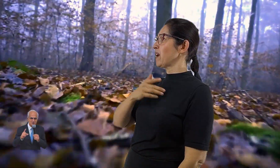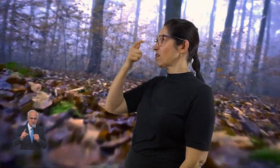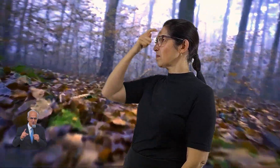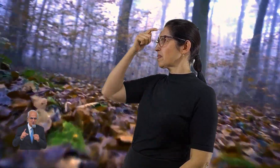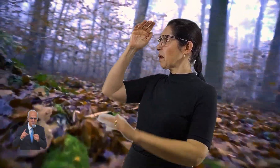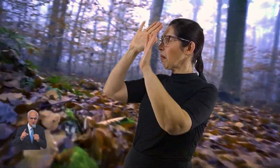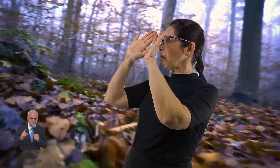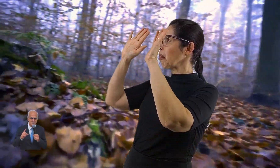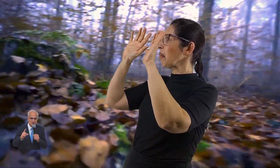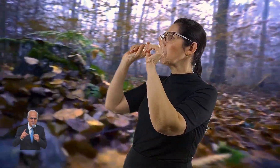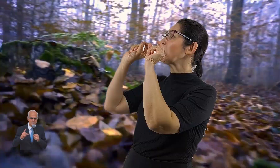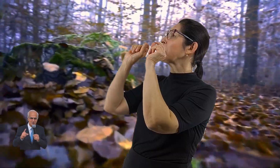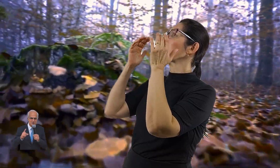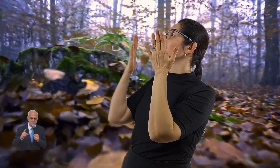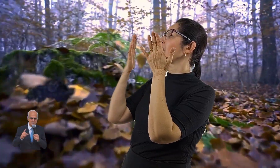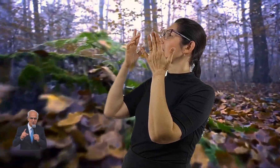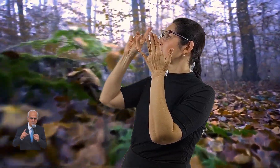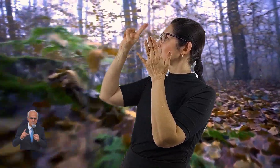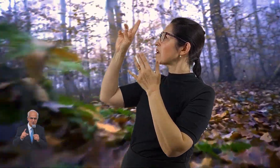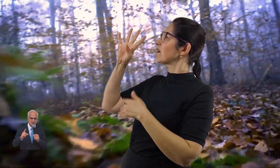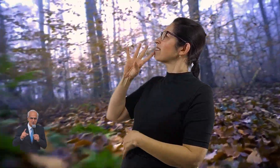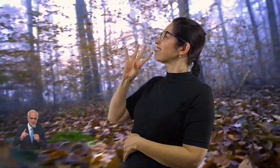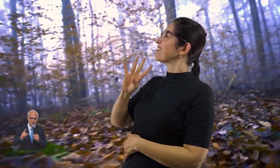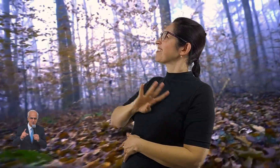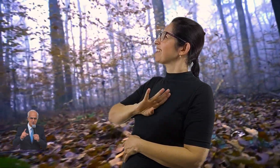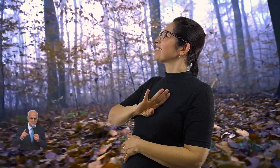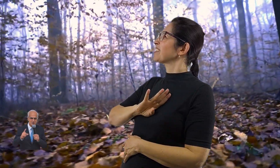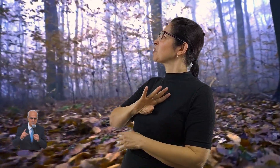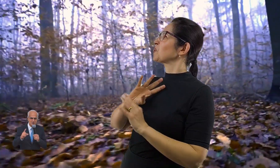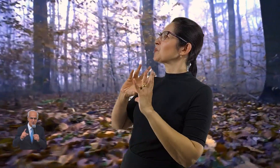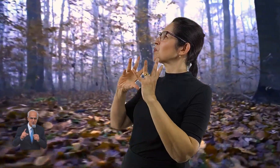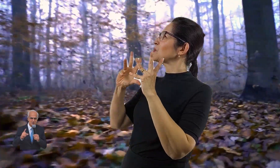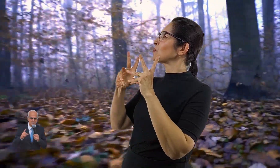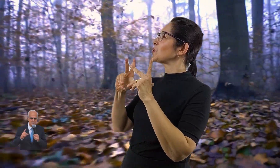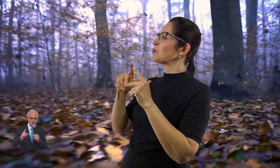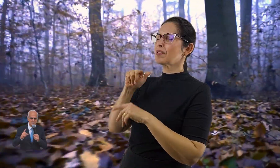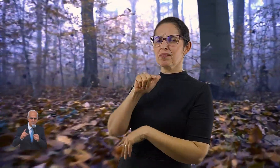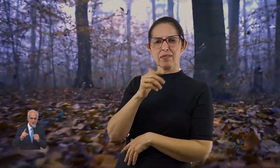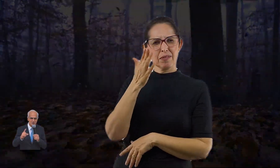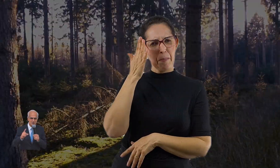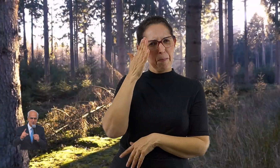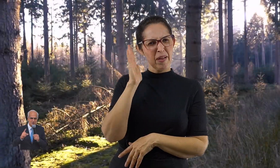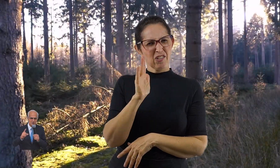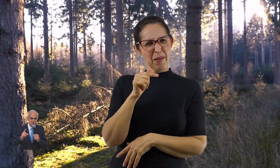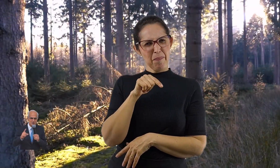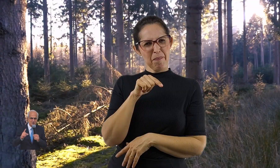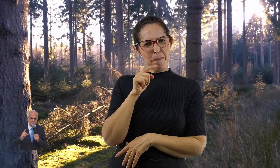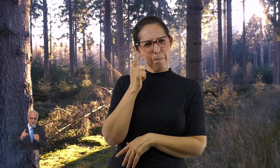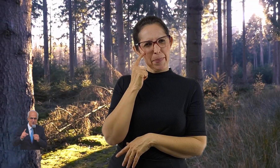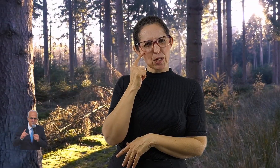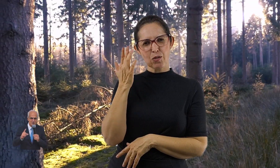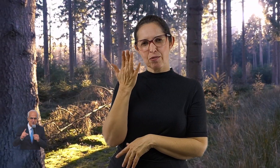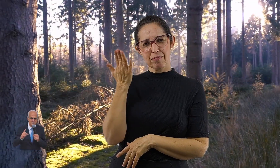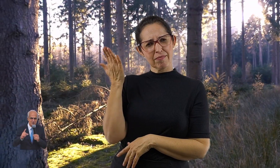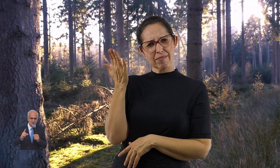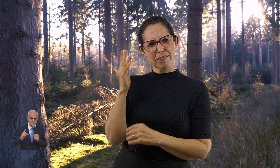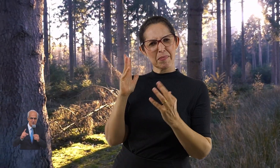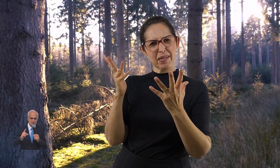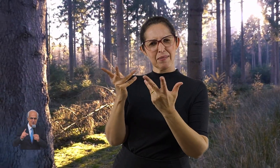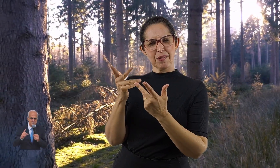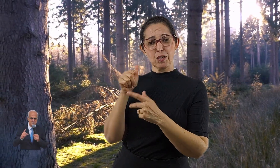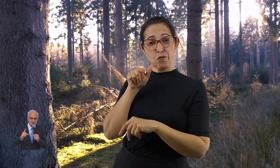pensamentos? O Senhor conhece os meus pensamentos. E já pensaram como isso é maravilhoso? Você